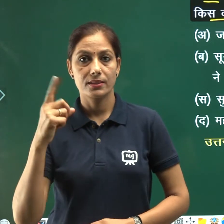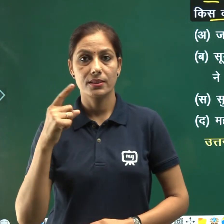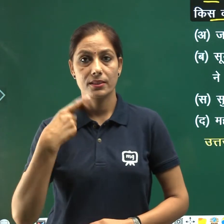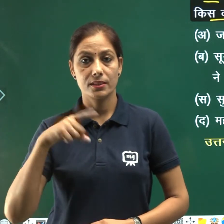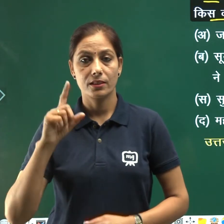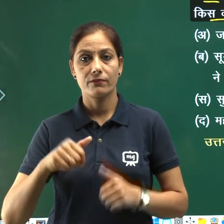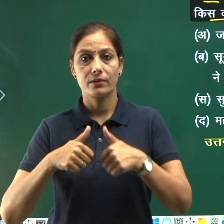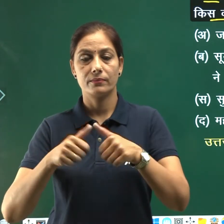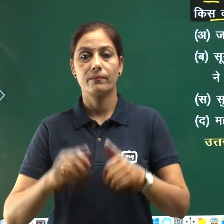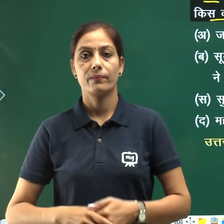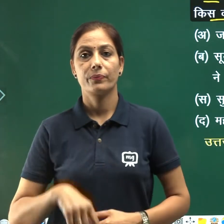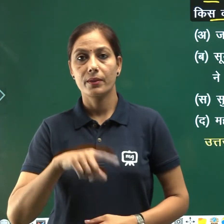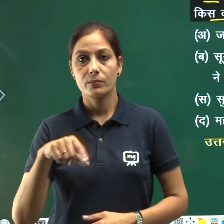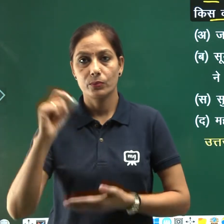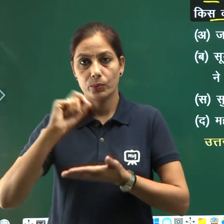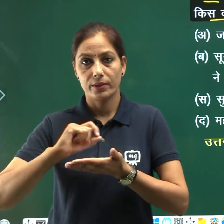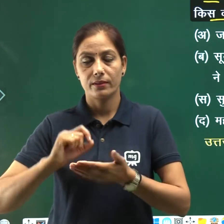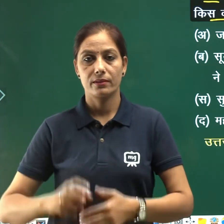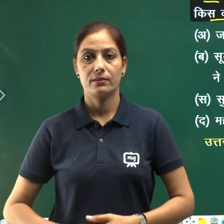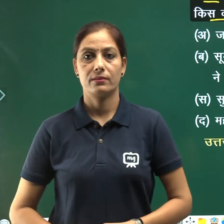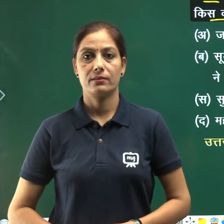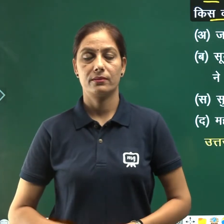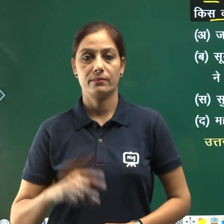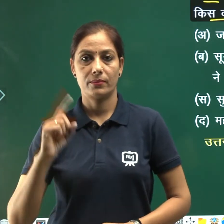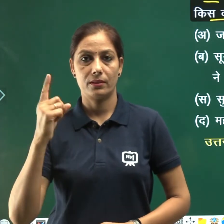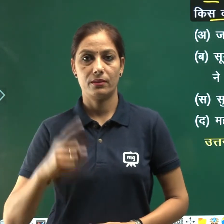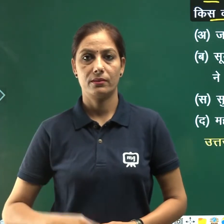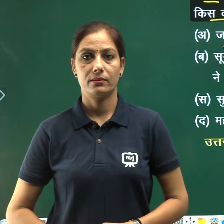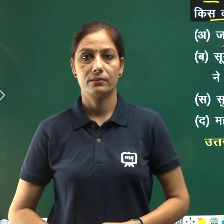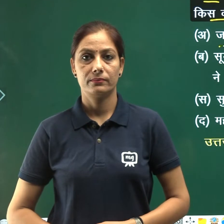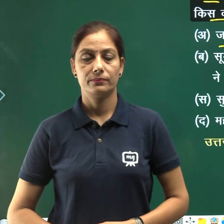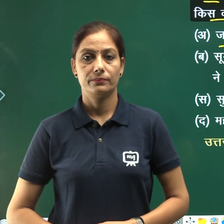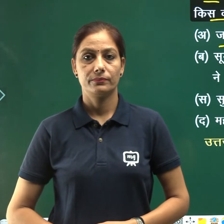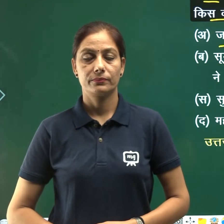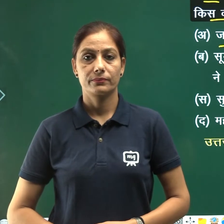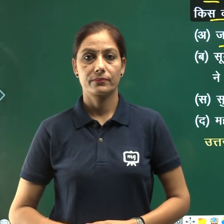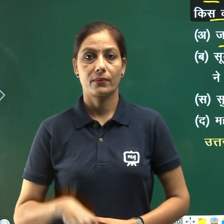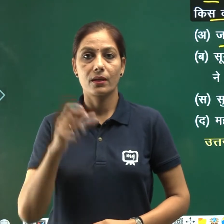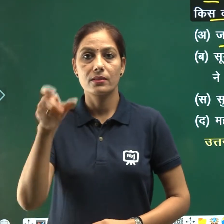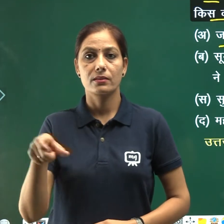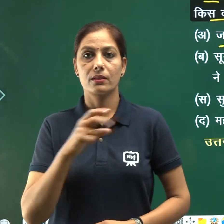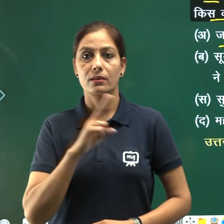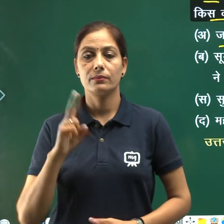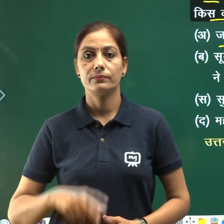विकल्प आपको लिखना है। पहला जयशंकर प्रसाद ने,